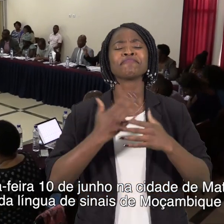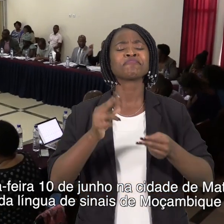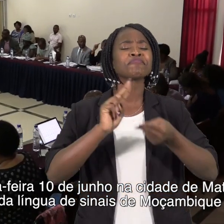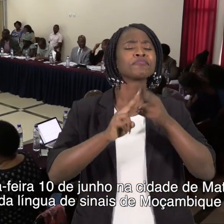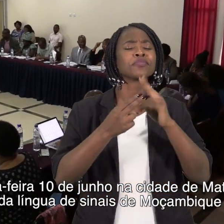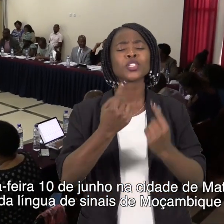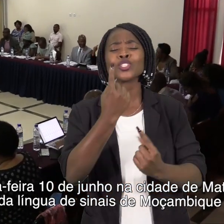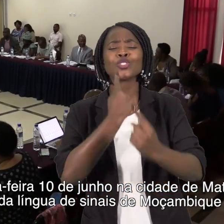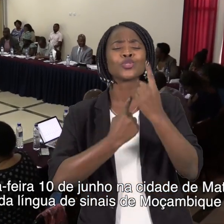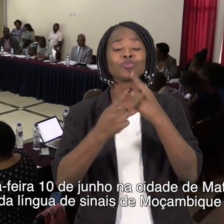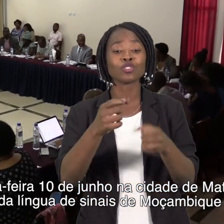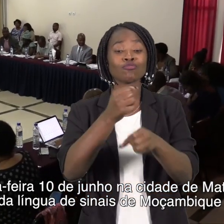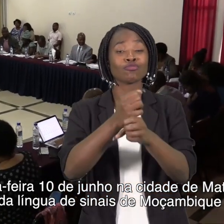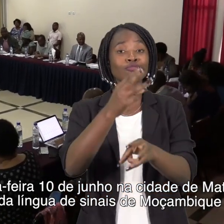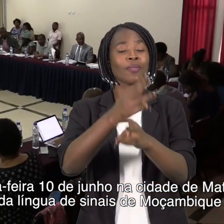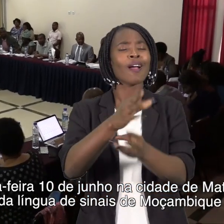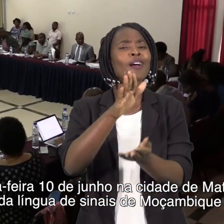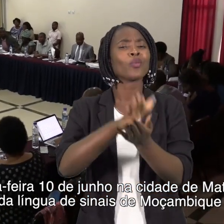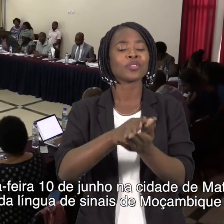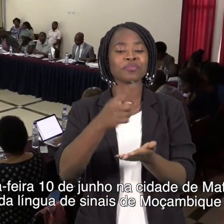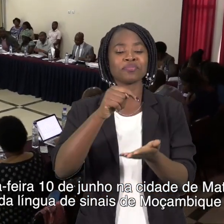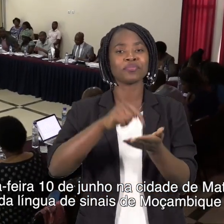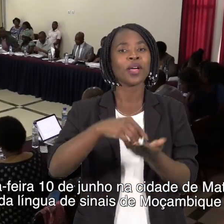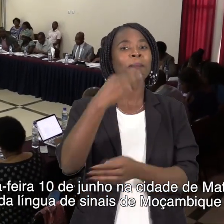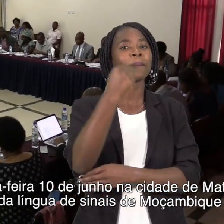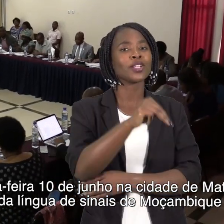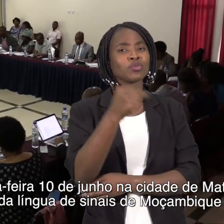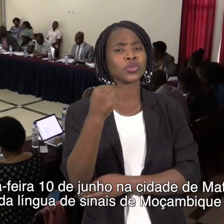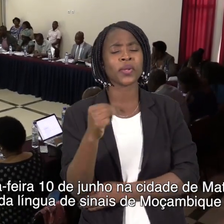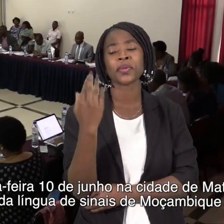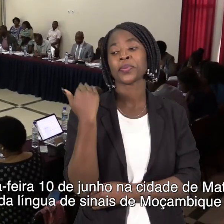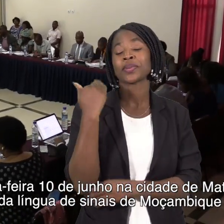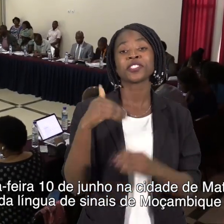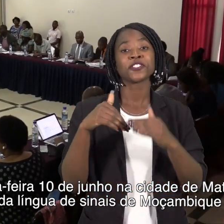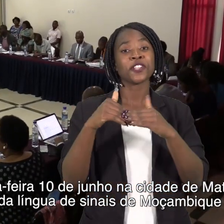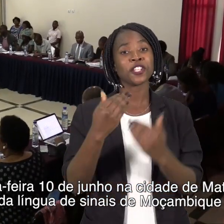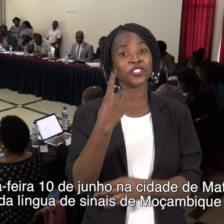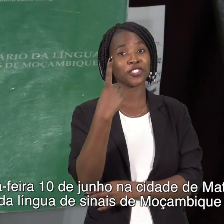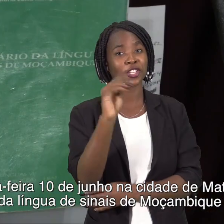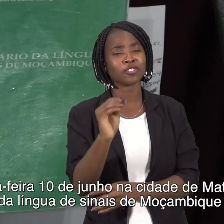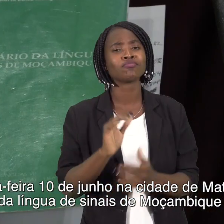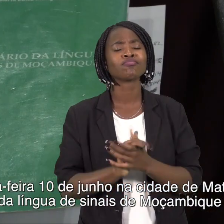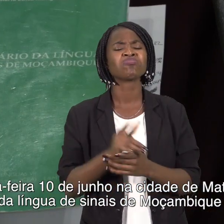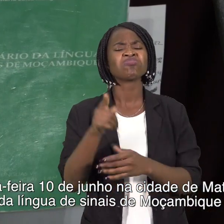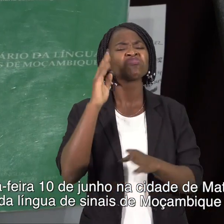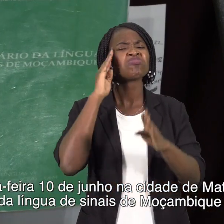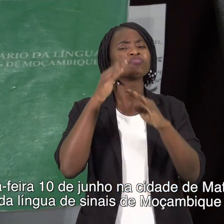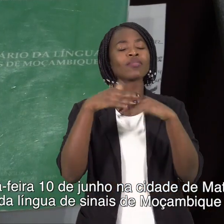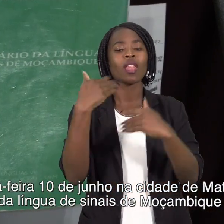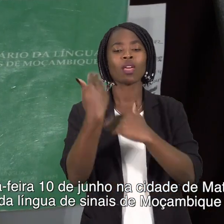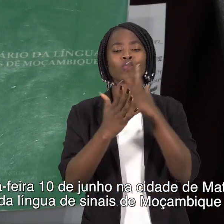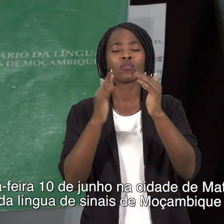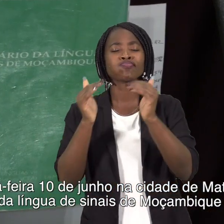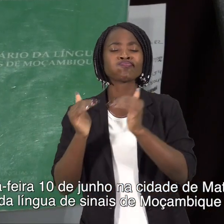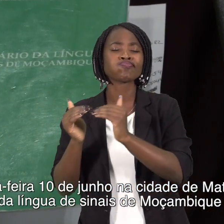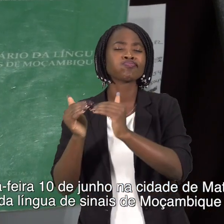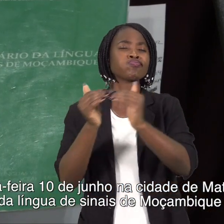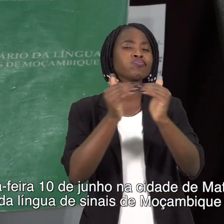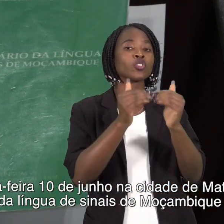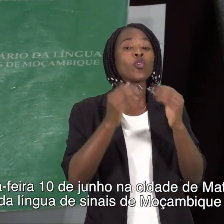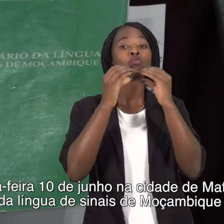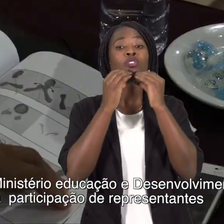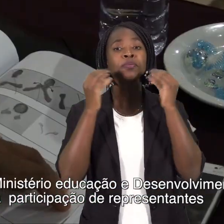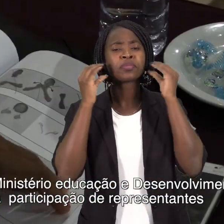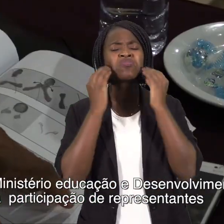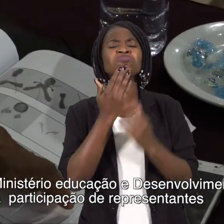Decorre desde a passada segunda-feira, 10 de junho, na cidade da Matola, um workshop de padronização da língua de sinais